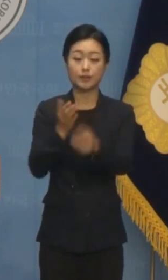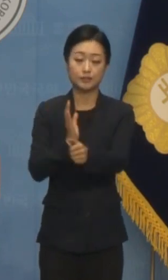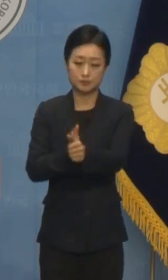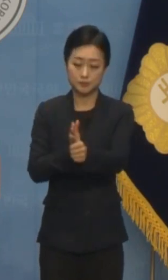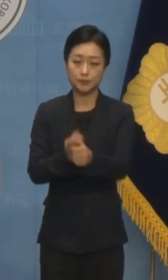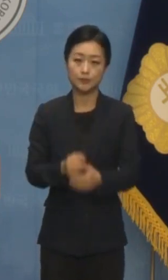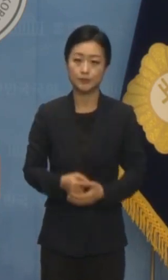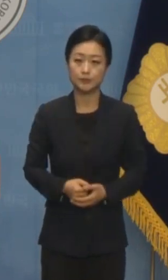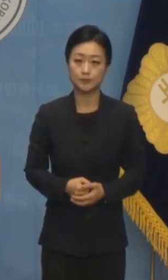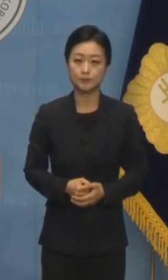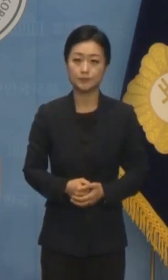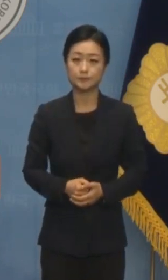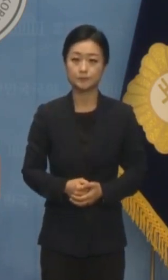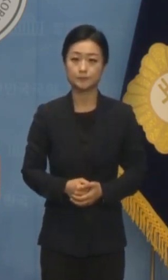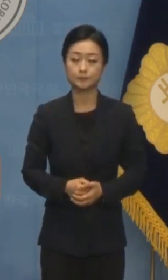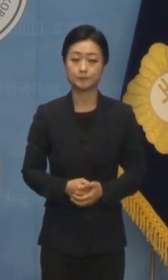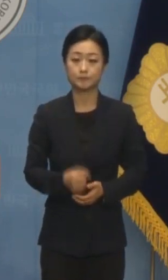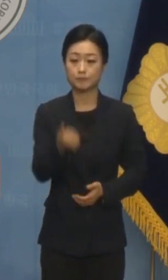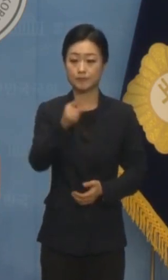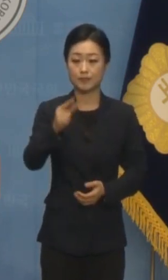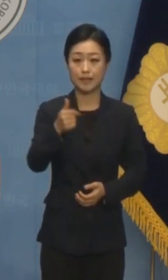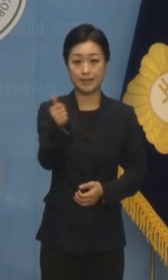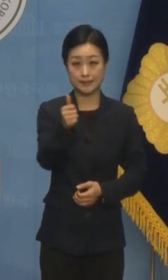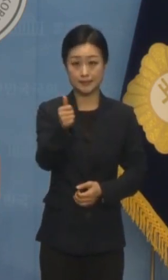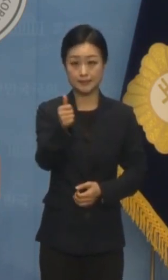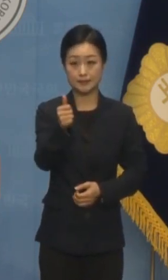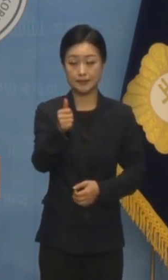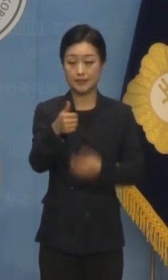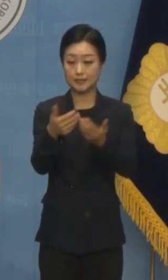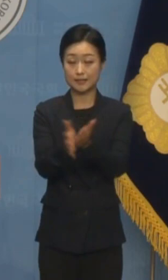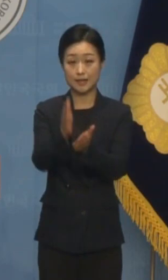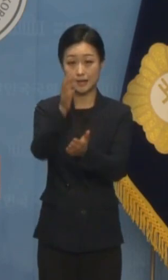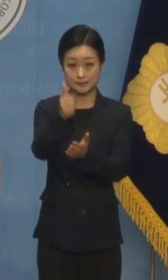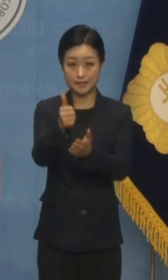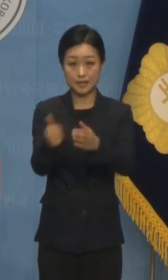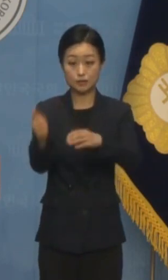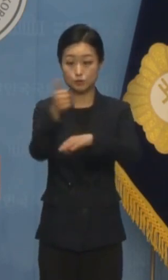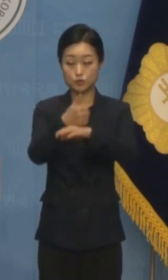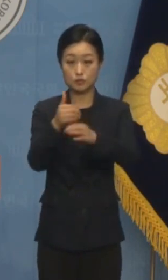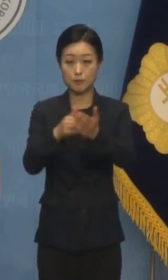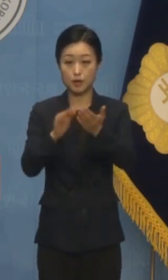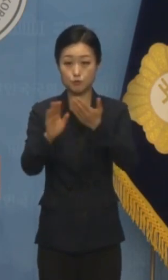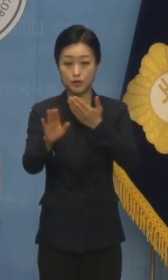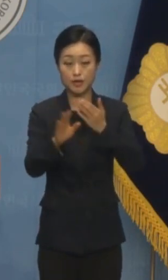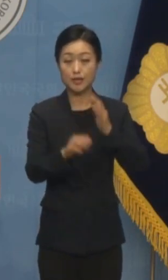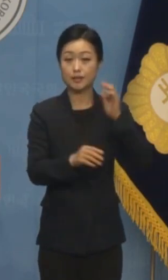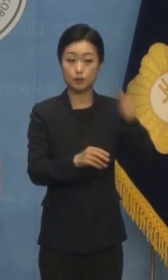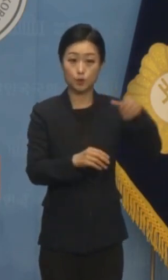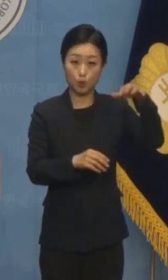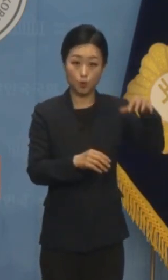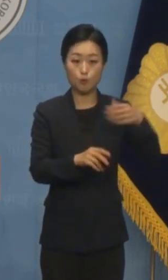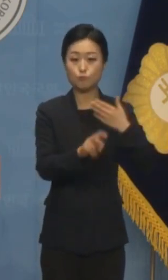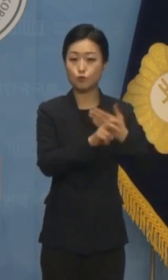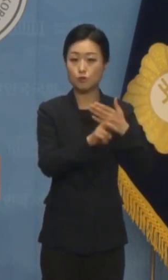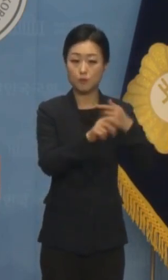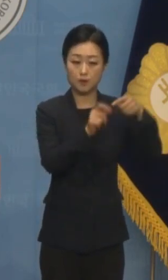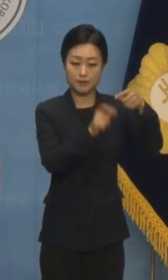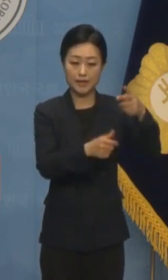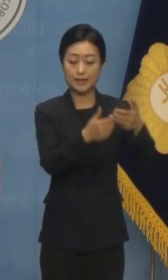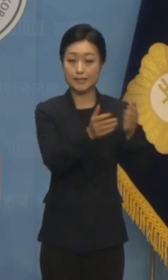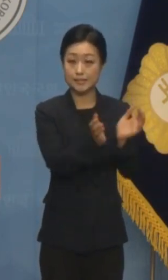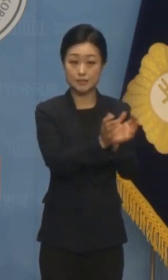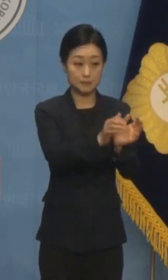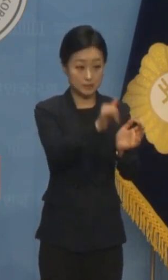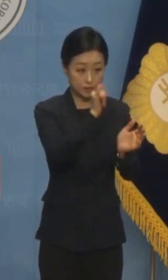것입니다. 한 후보가 당대표가 되더라도 용산이 불법 댓글팀을 수사를 통해